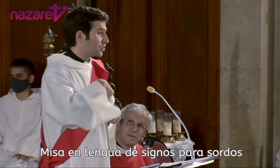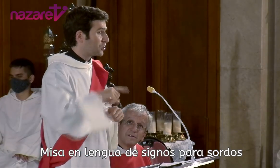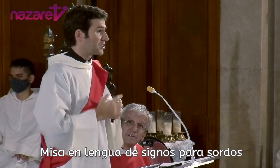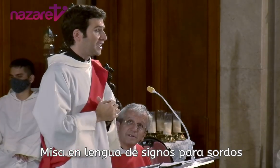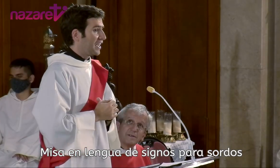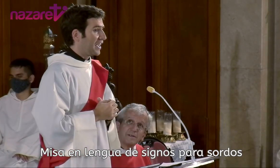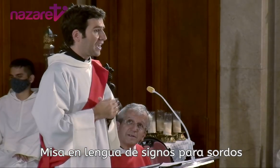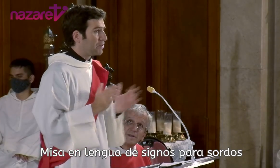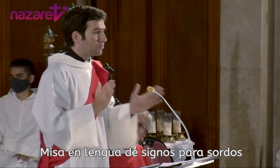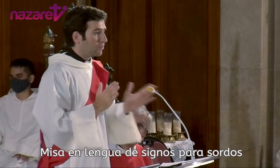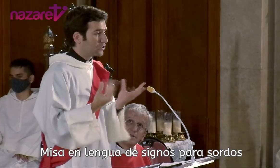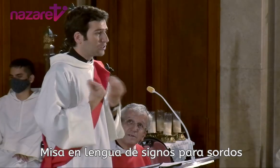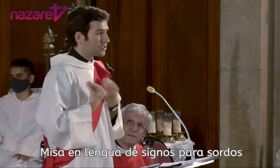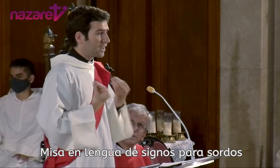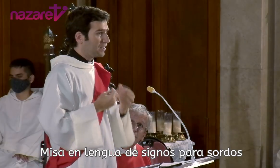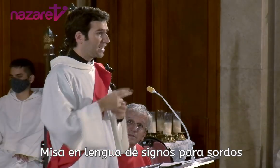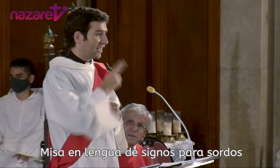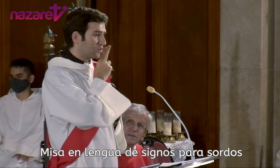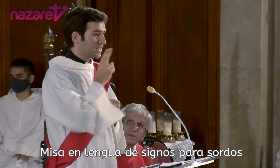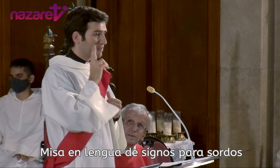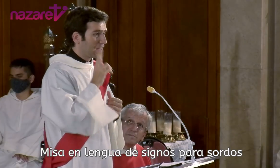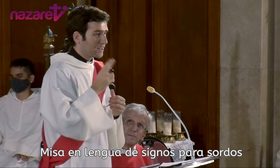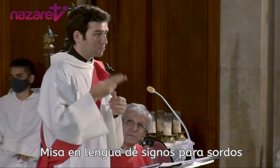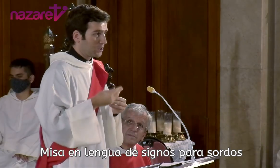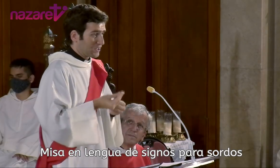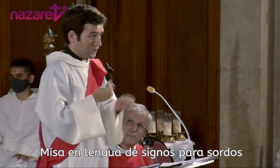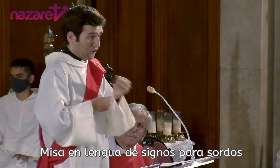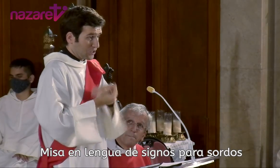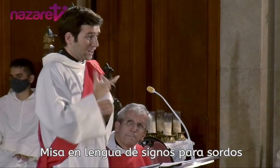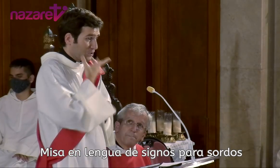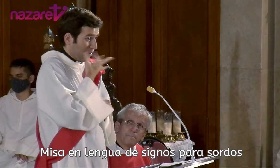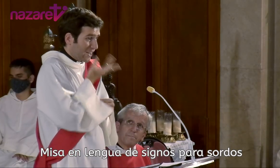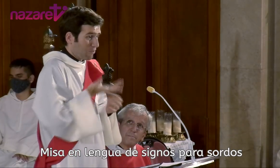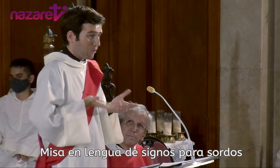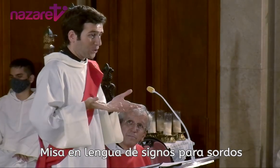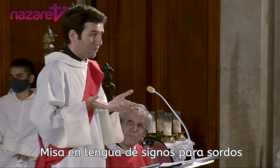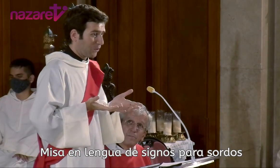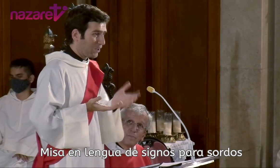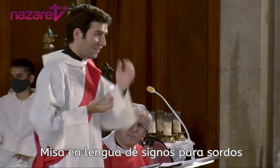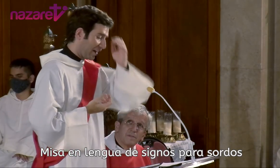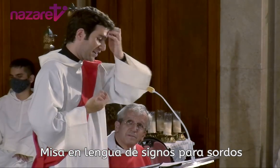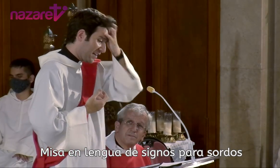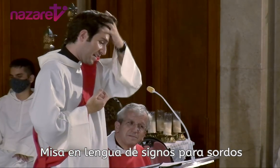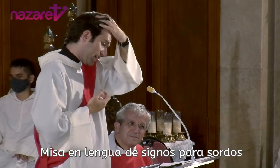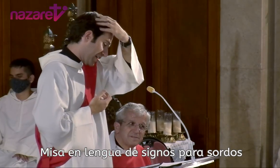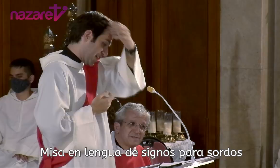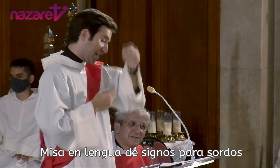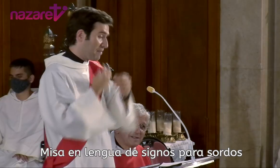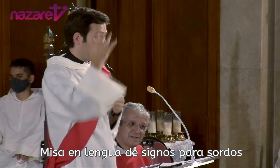nosotros ha habido momentos en nuestra vida que nuestras madres pues nos han hecho pasar un poco de vergüenza. Y me